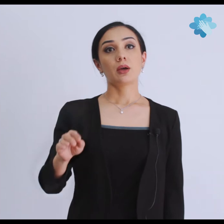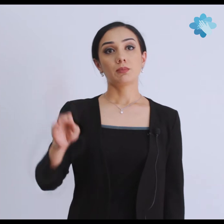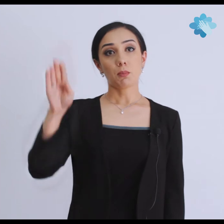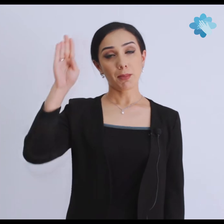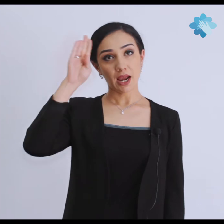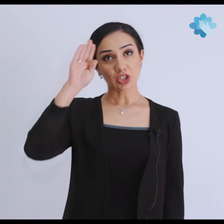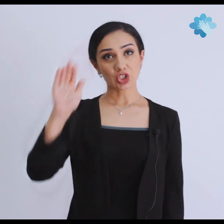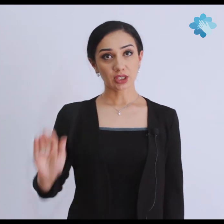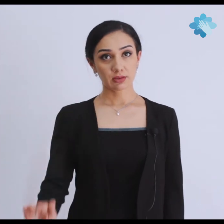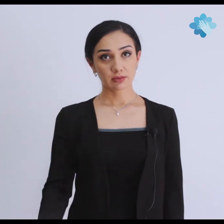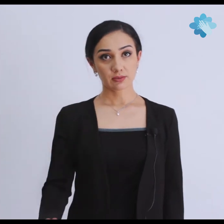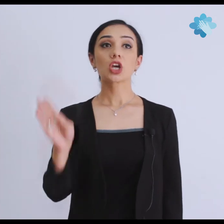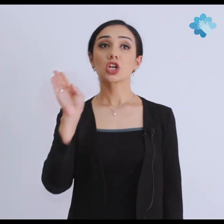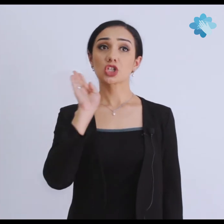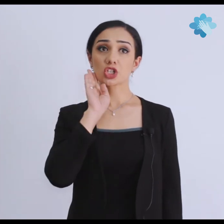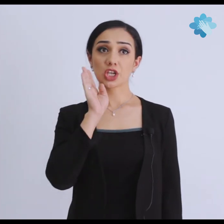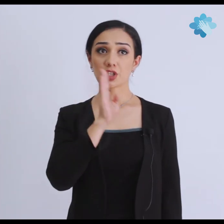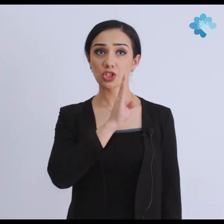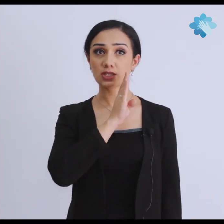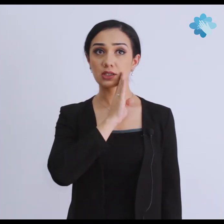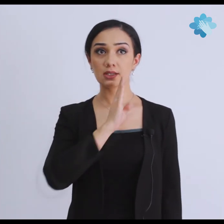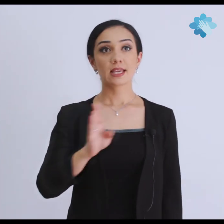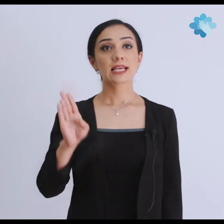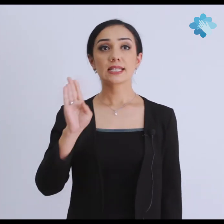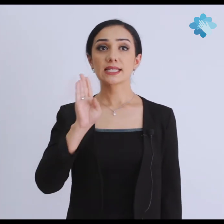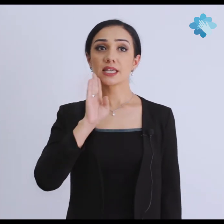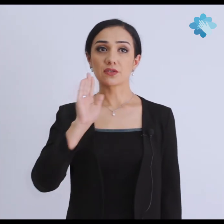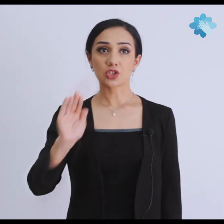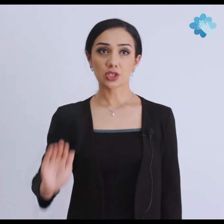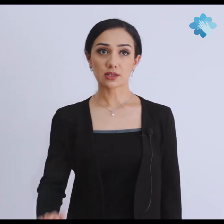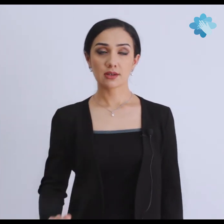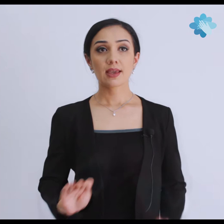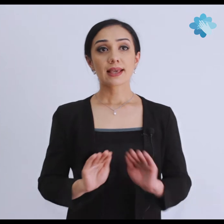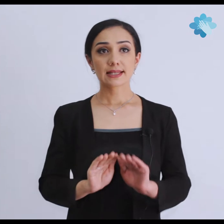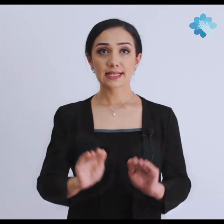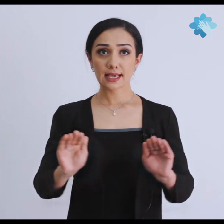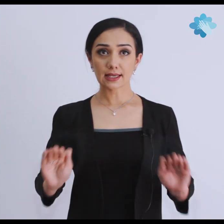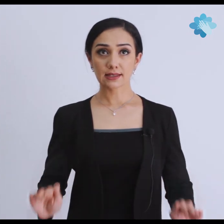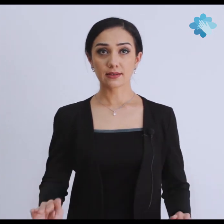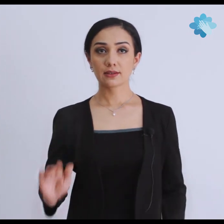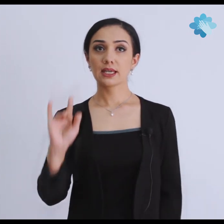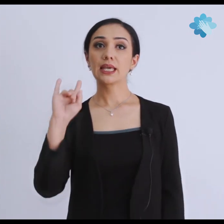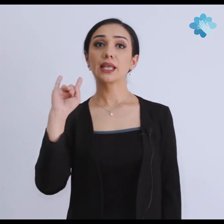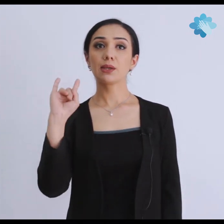мальчик женщина девочка дети ребенок